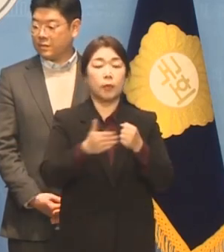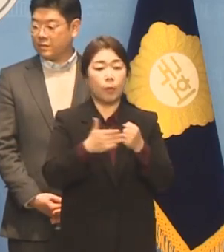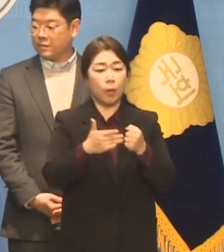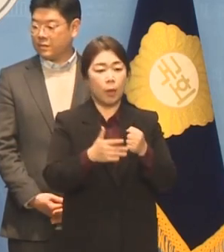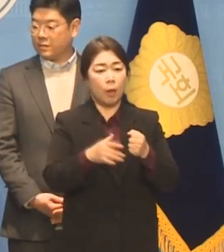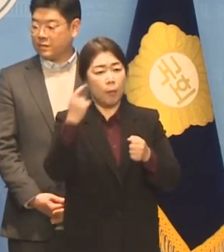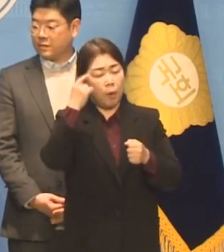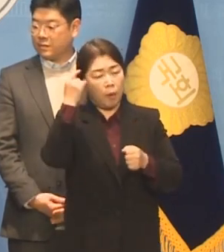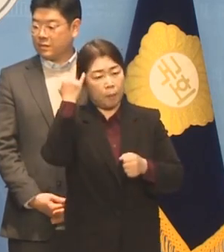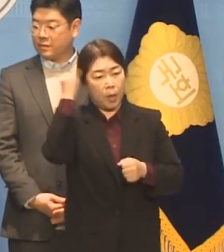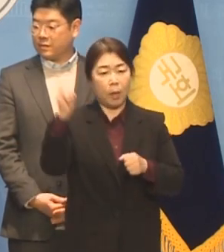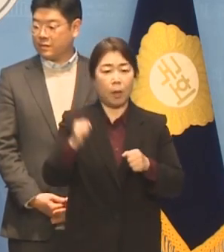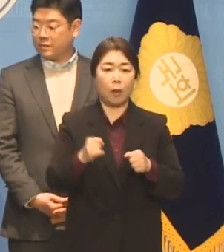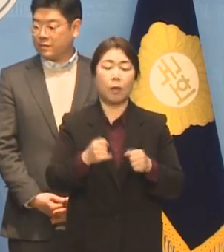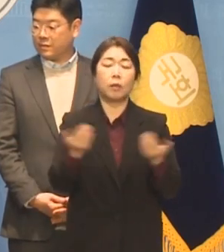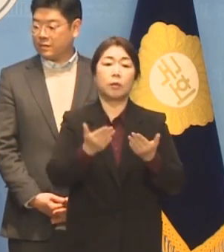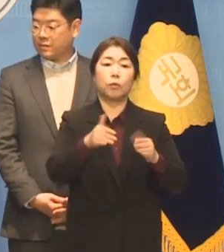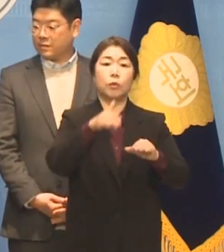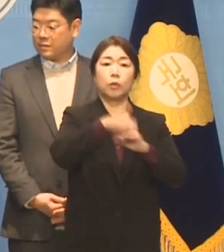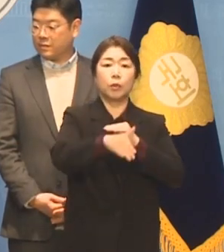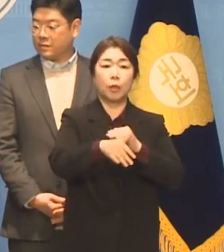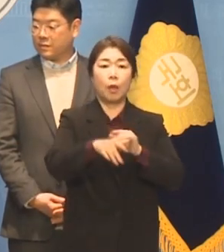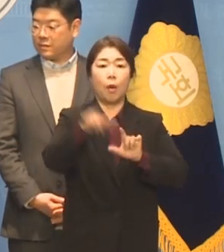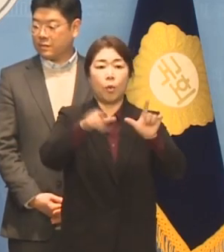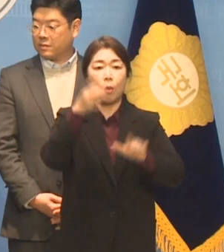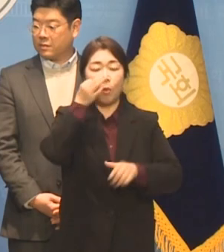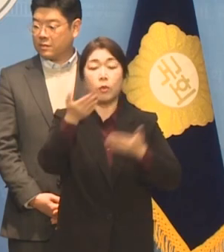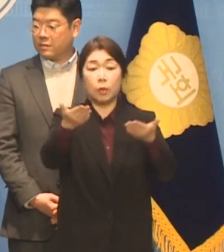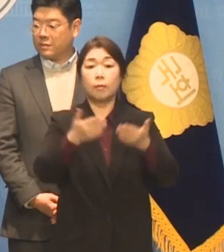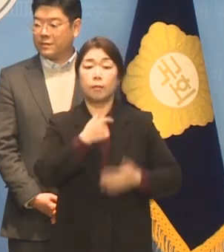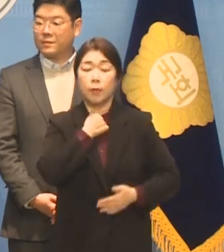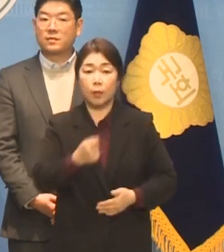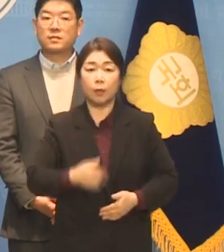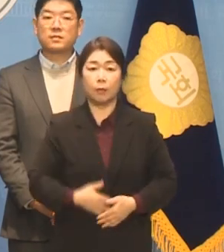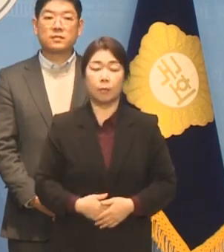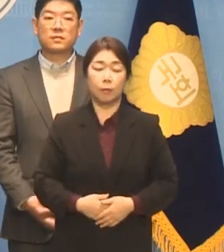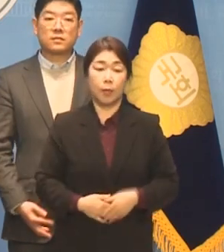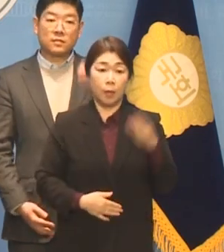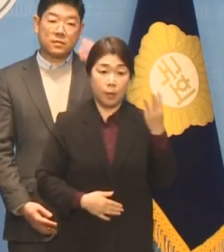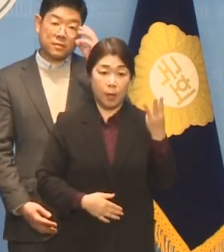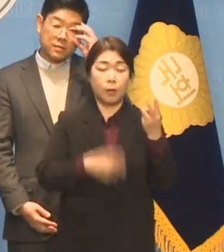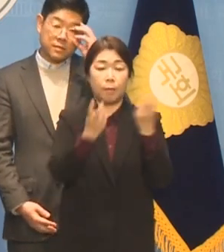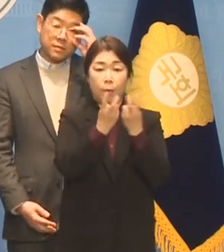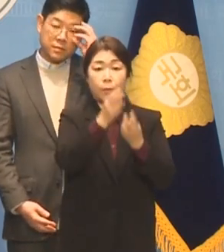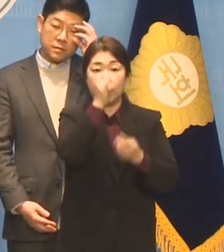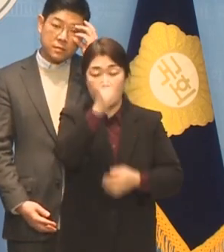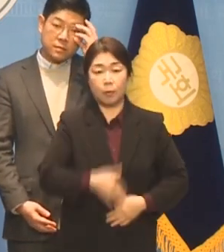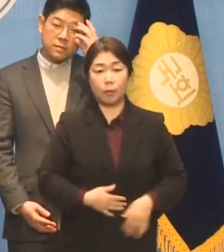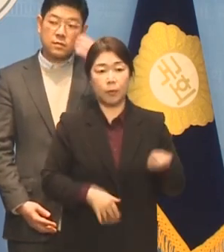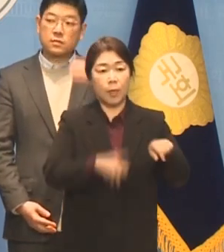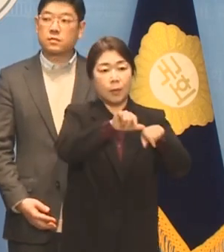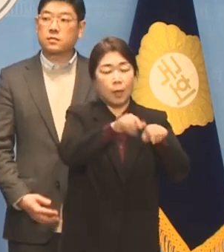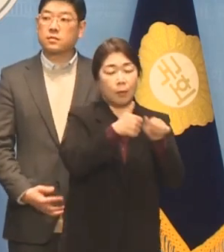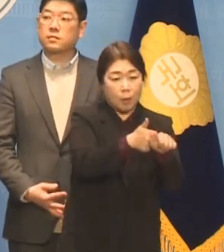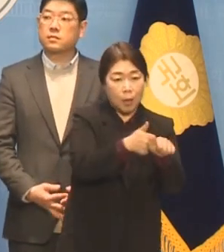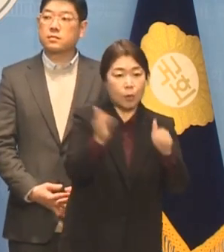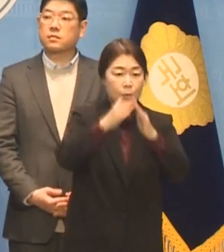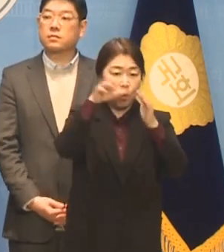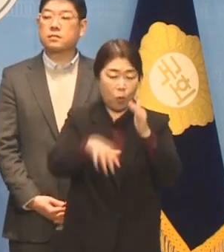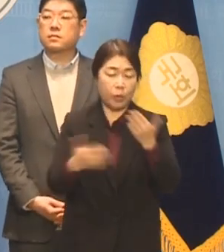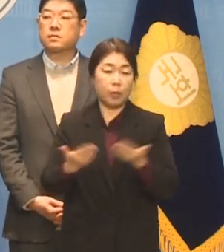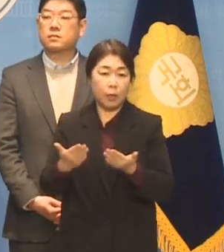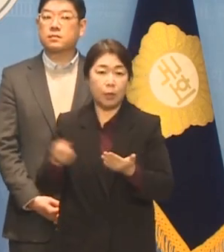근무의 모델을 추가로 제시합니다. 하이브리드 근무에는 세 가지 엔진이 있습니다. 시차 근무제, 재택 근무